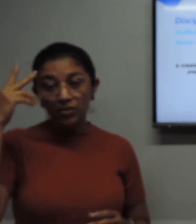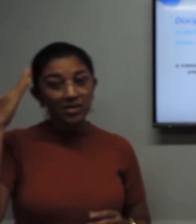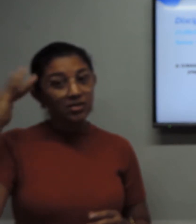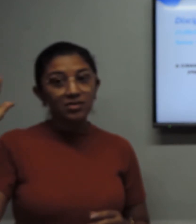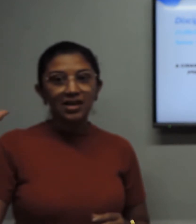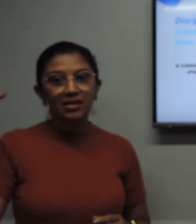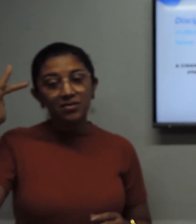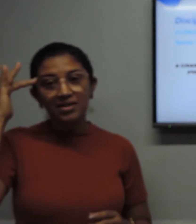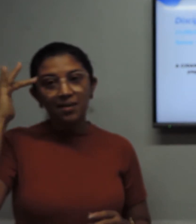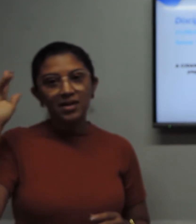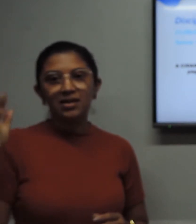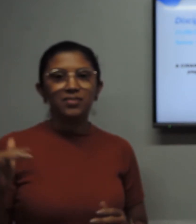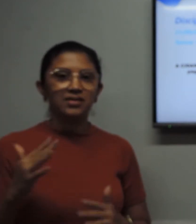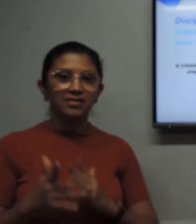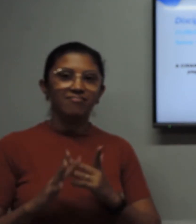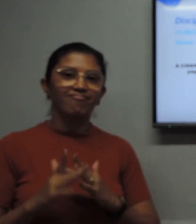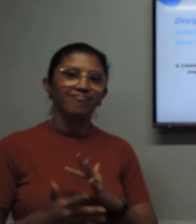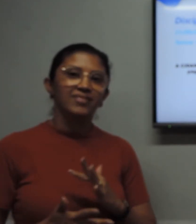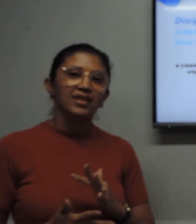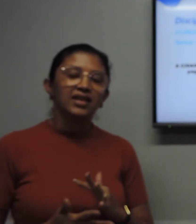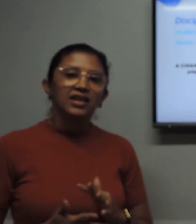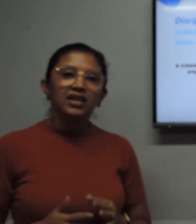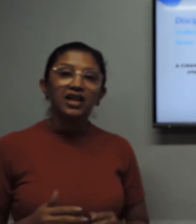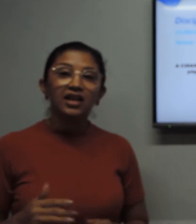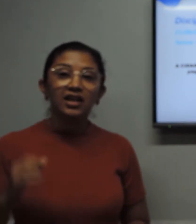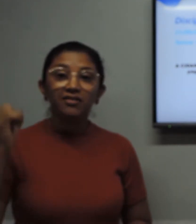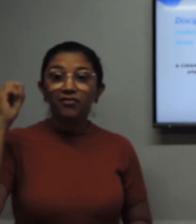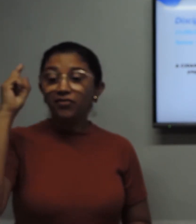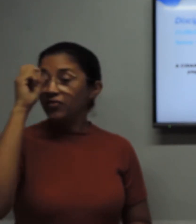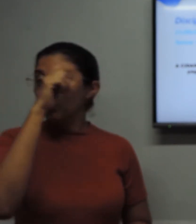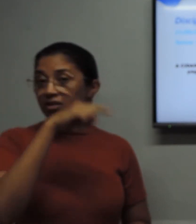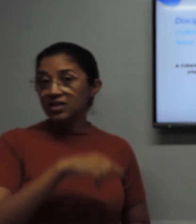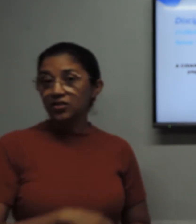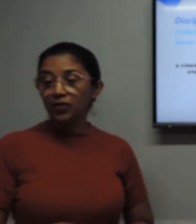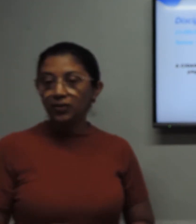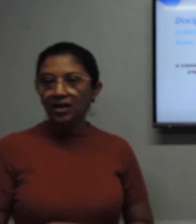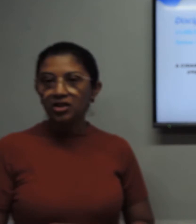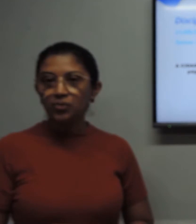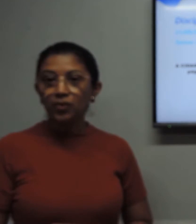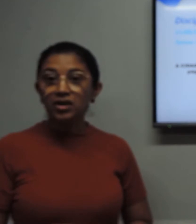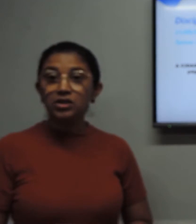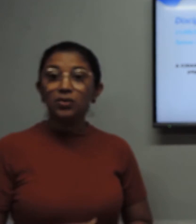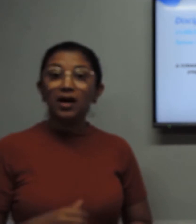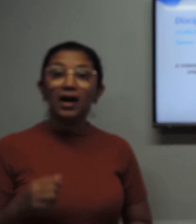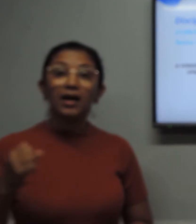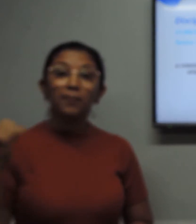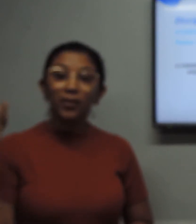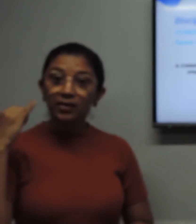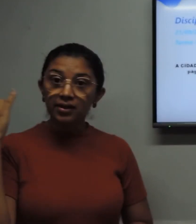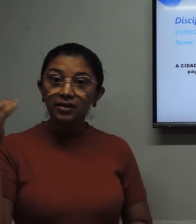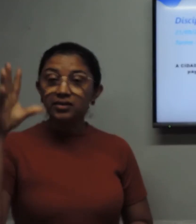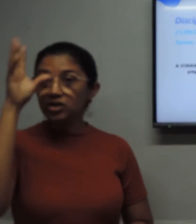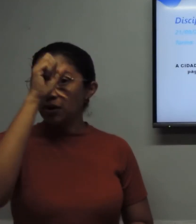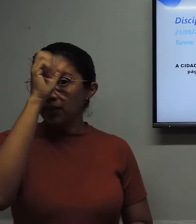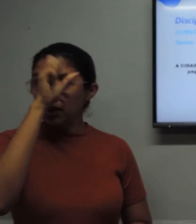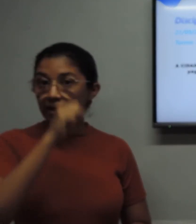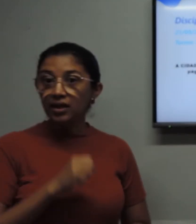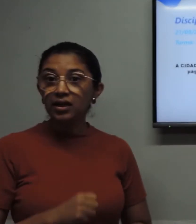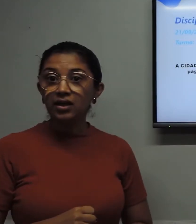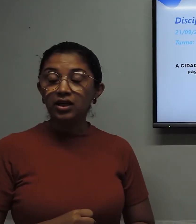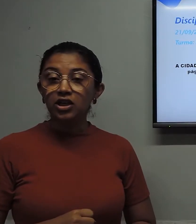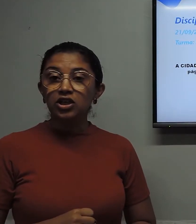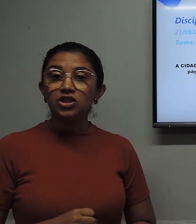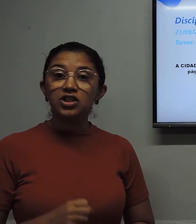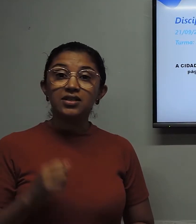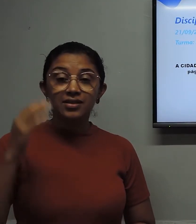as pessoas não sabem Libras. E aí, encontra essa dificuldade. Por isso, a importância de